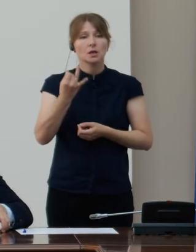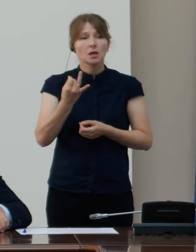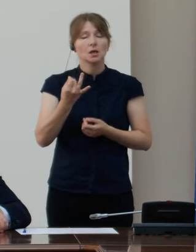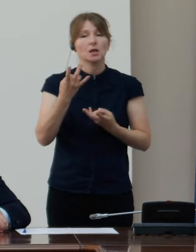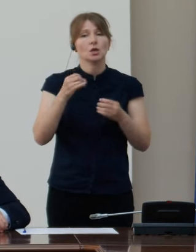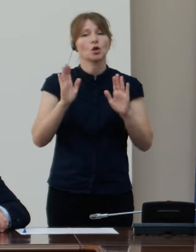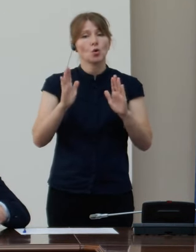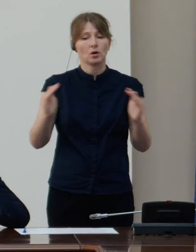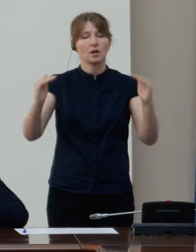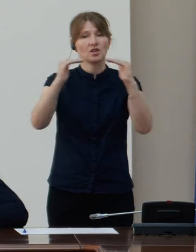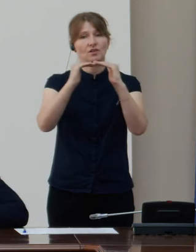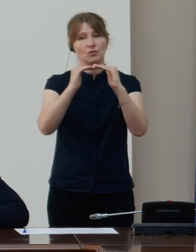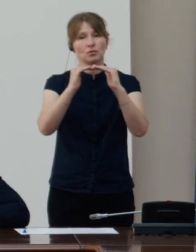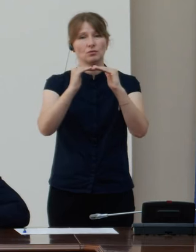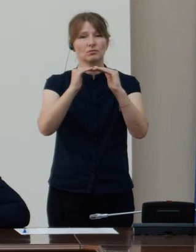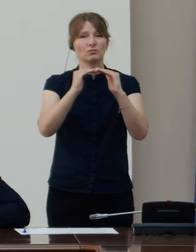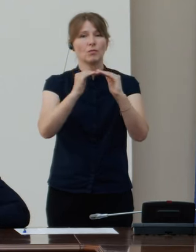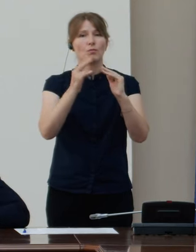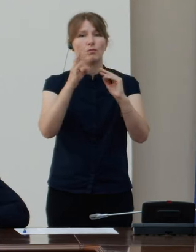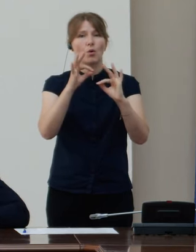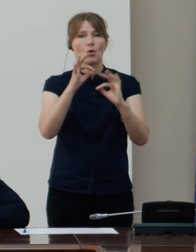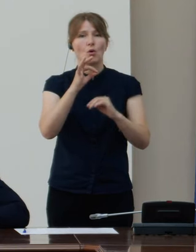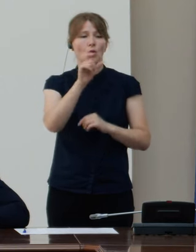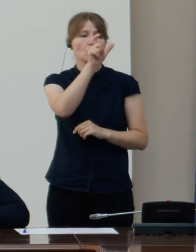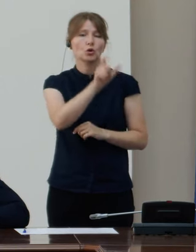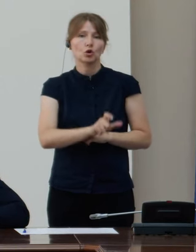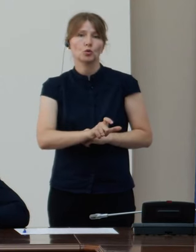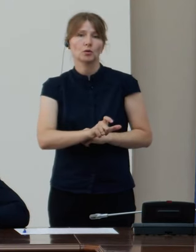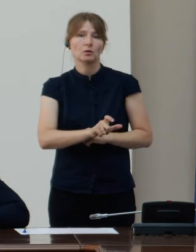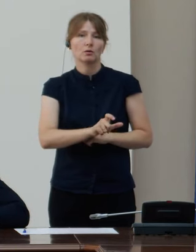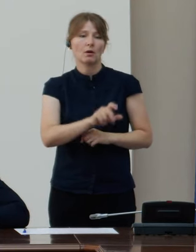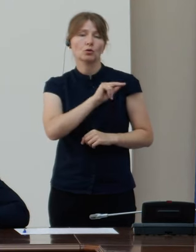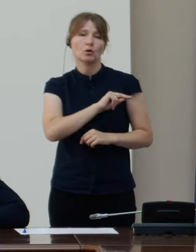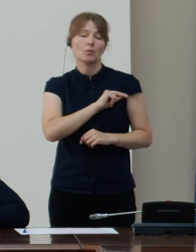nu doar la nivelul beneficiarului simplu, la nivelul specialiștilor.